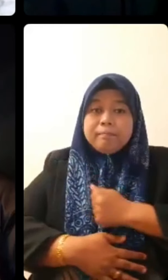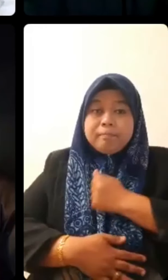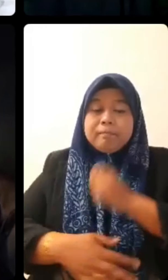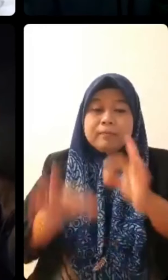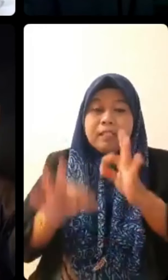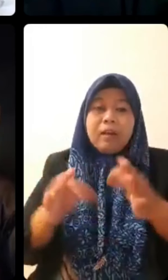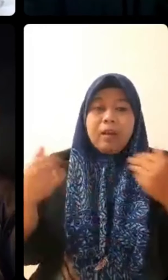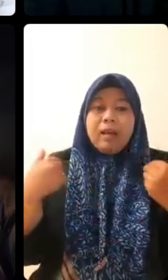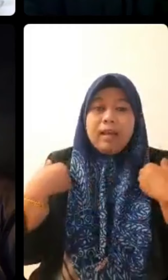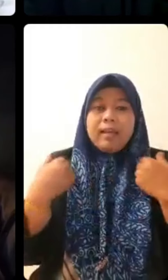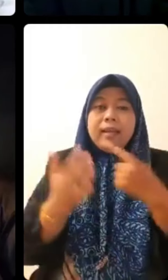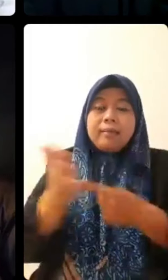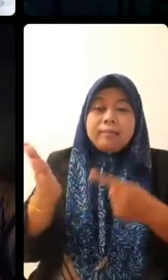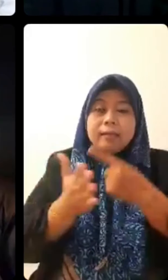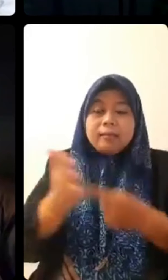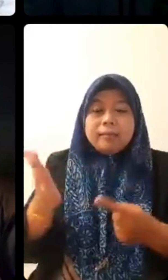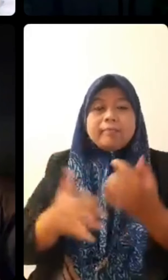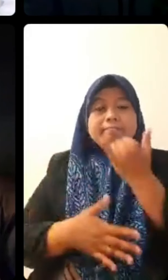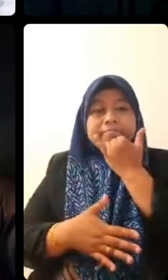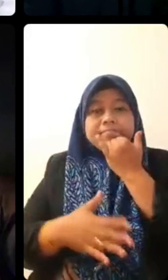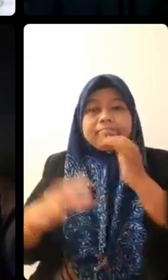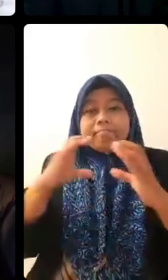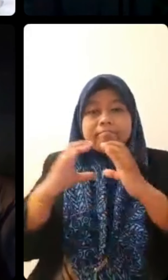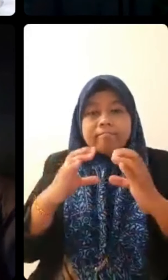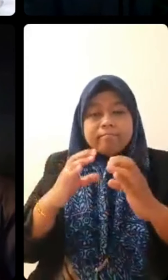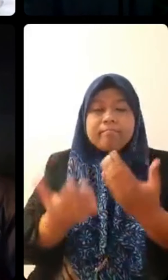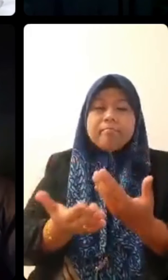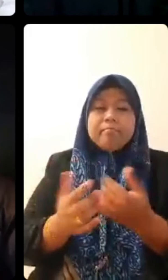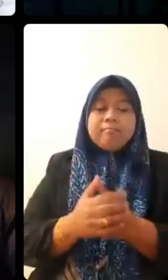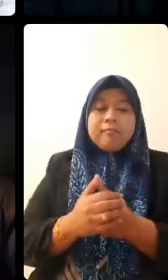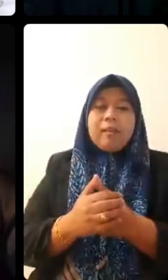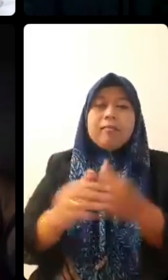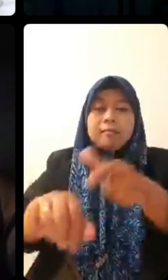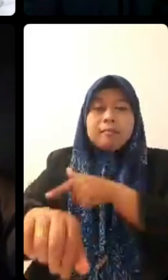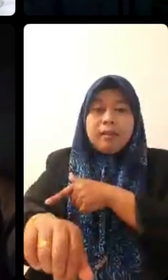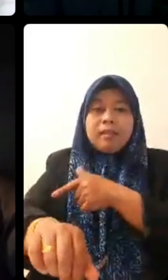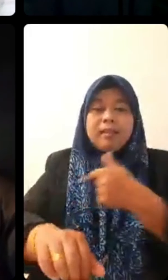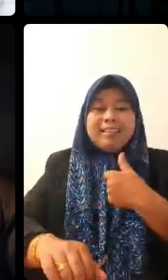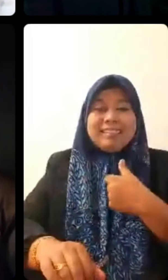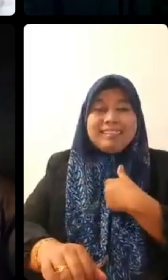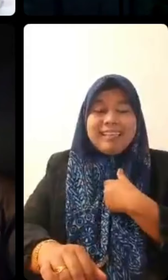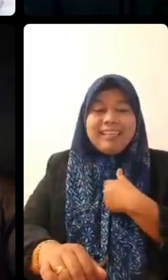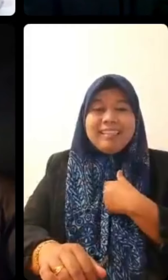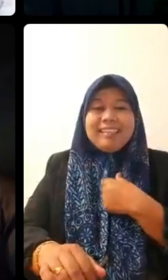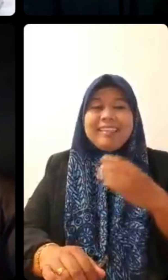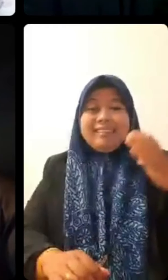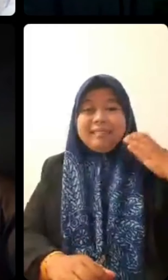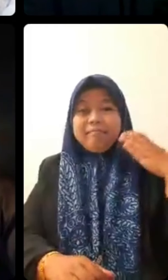bahasa, terlanjur bicara sepanjang mengendalikan majlis sebentar tadi.